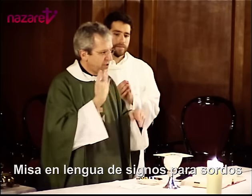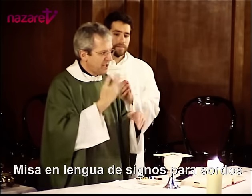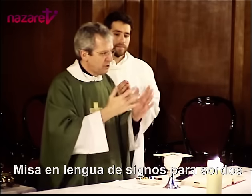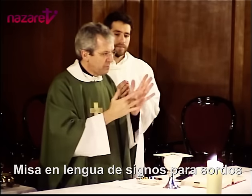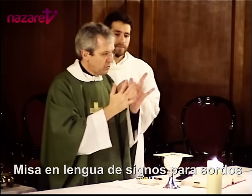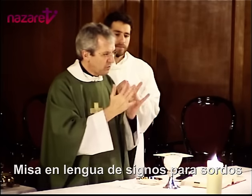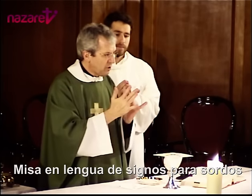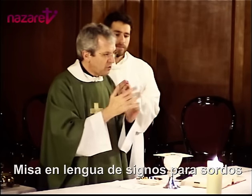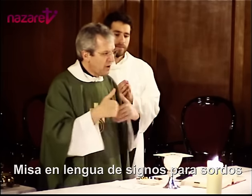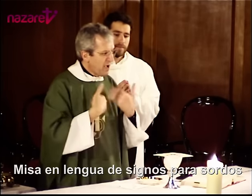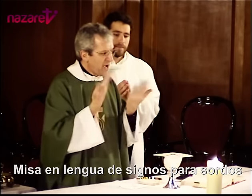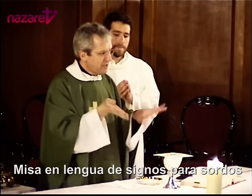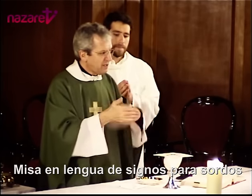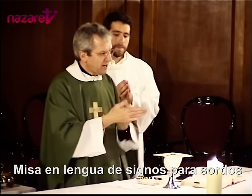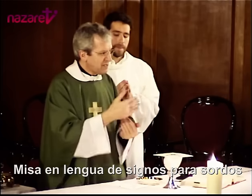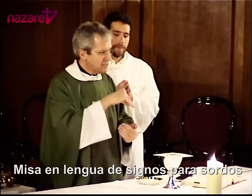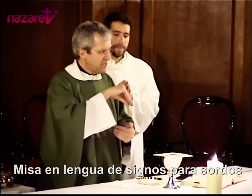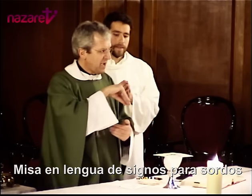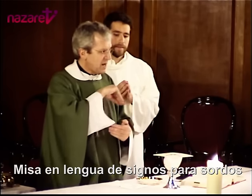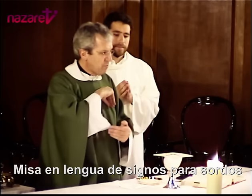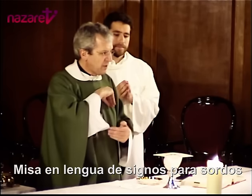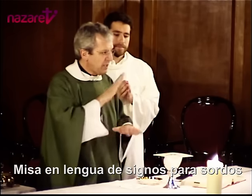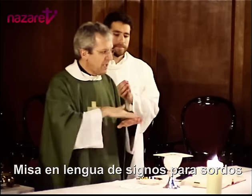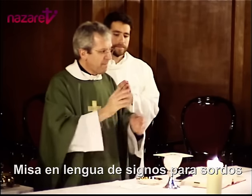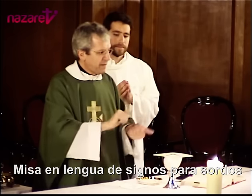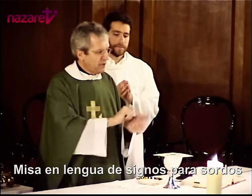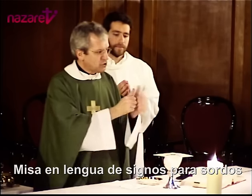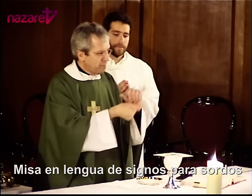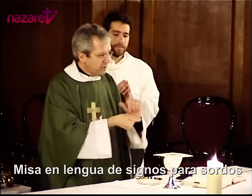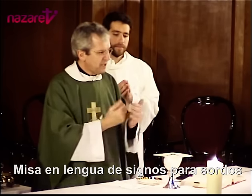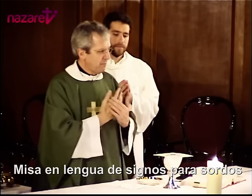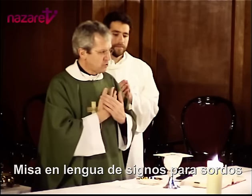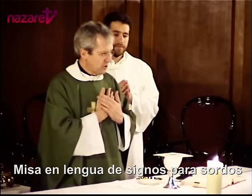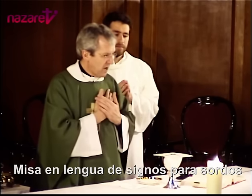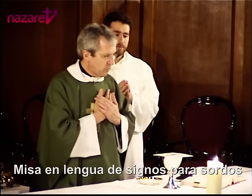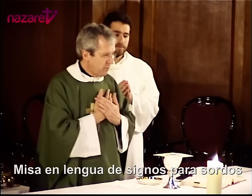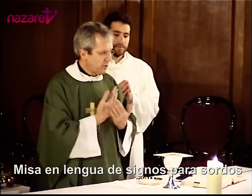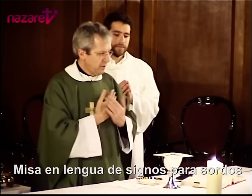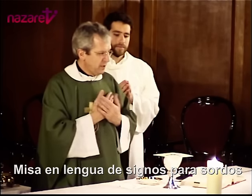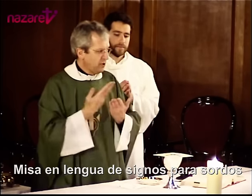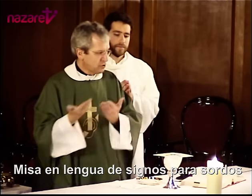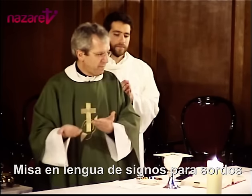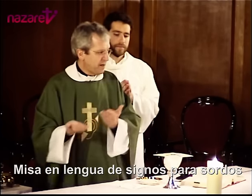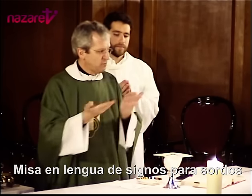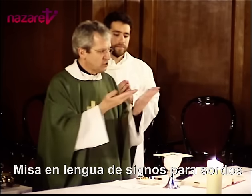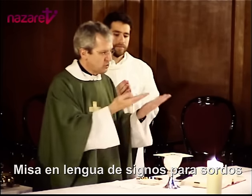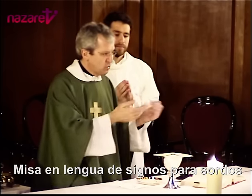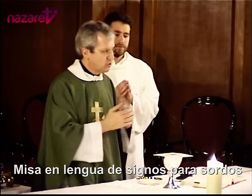reconciliado por tu Hijo, a quien entregaste a la muerte para que nos convirtiéramos a tu amor y nos amáramos unos a